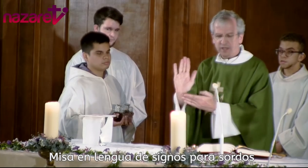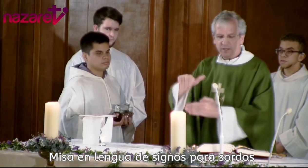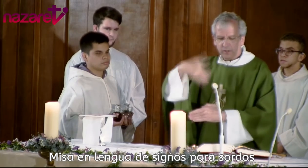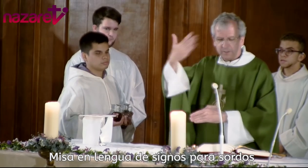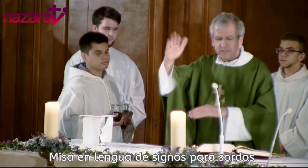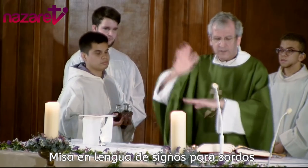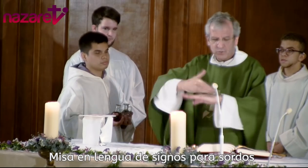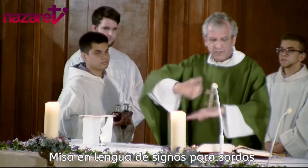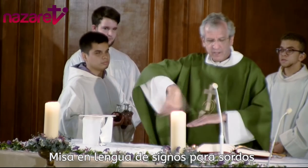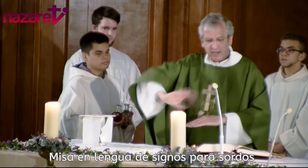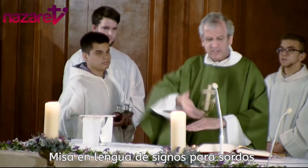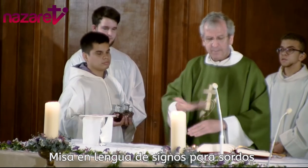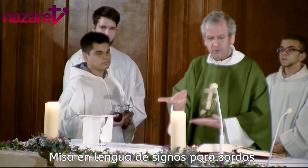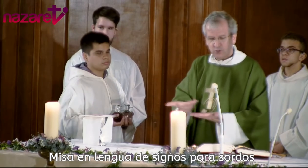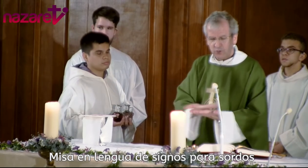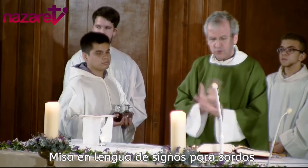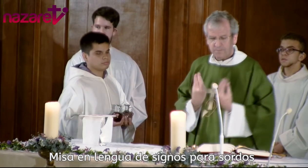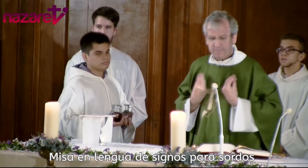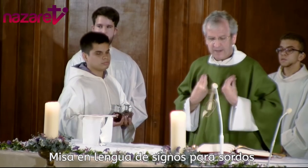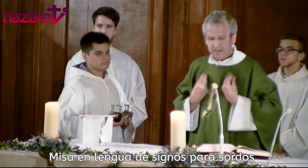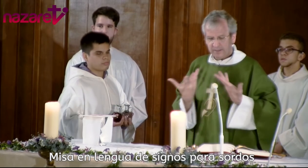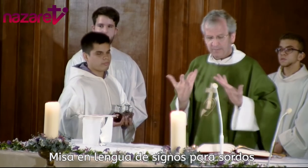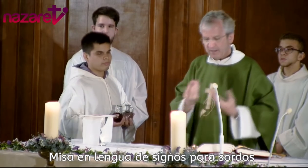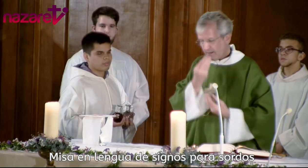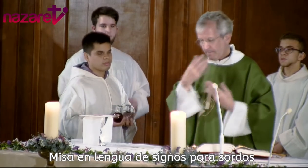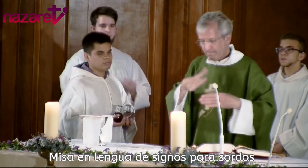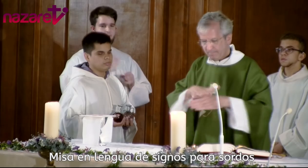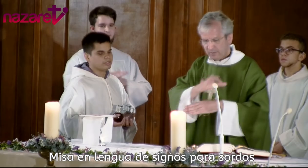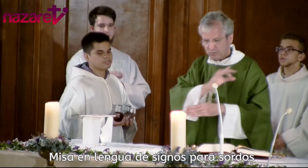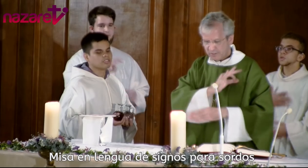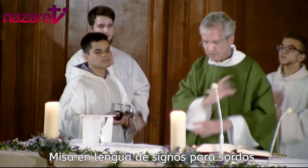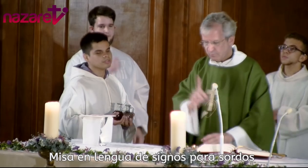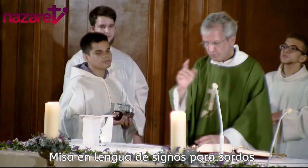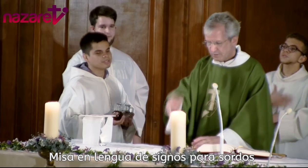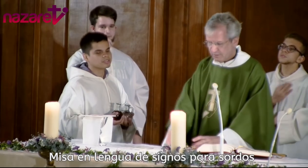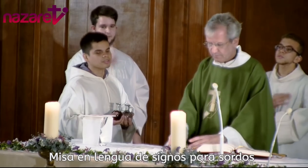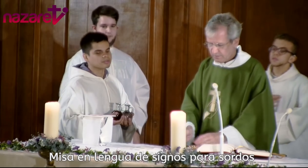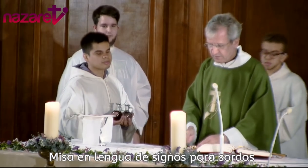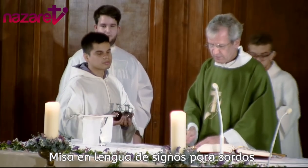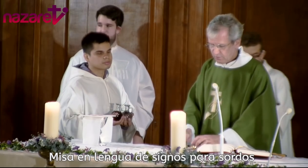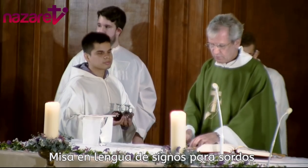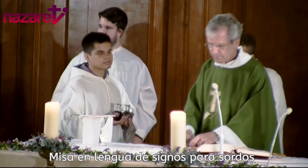ahora te presentamos. Él será para nosotros pan de vida. Bendito seas por siempre, Señor.